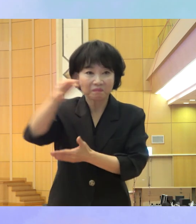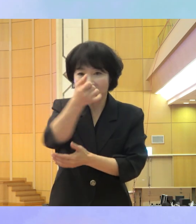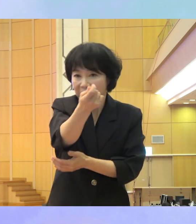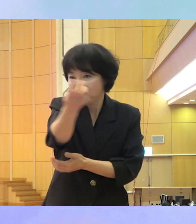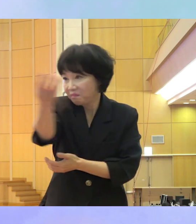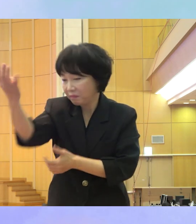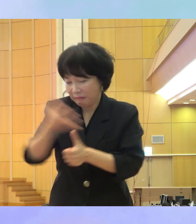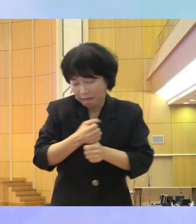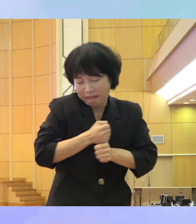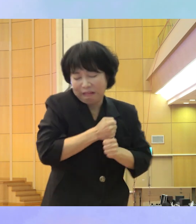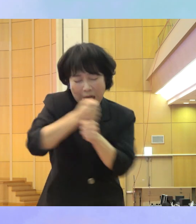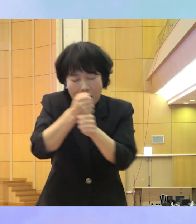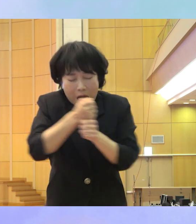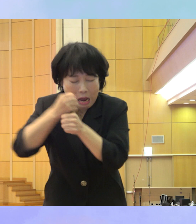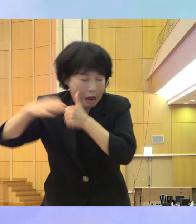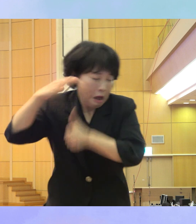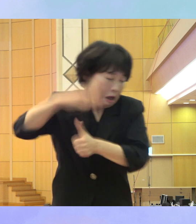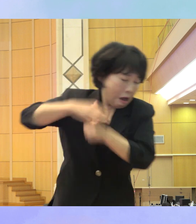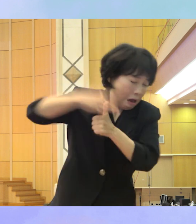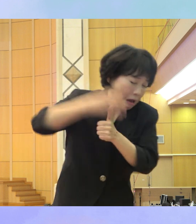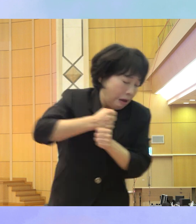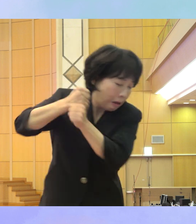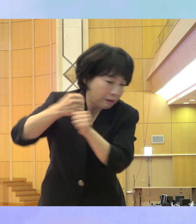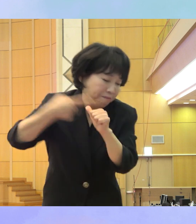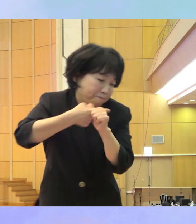고난을 받고 죽임을 당하고